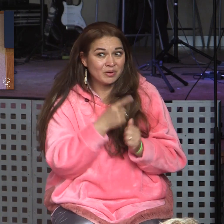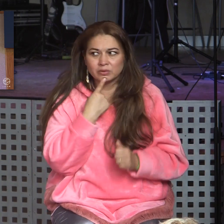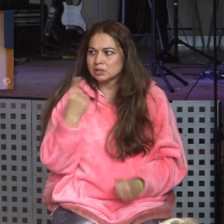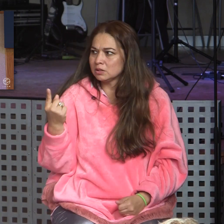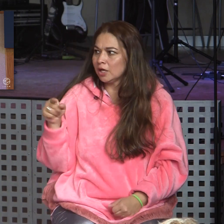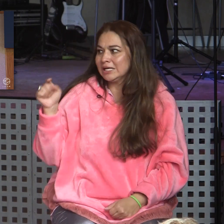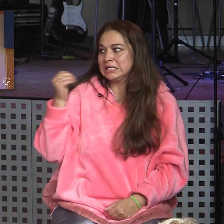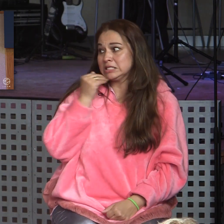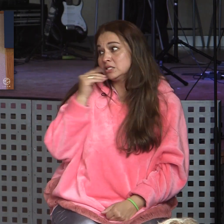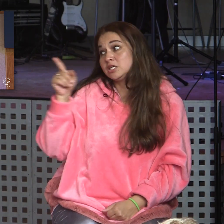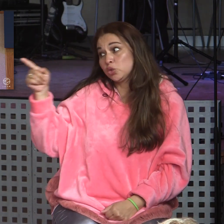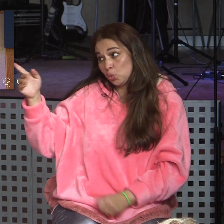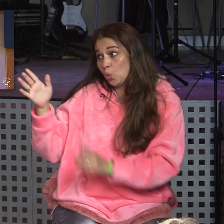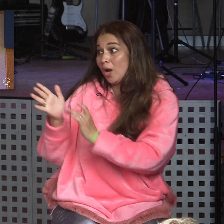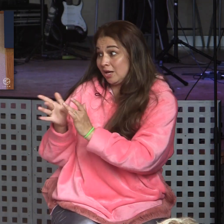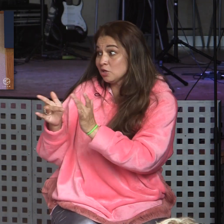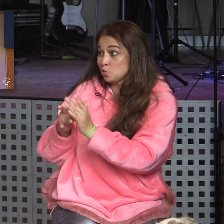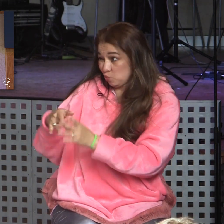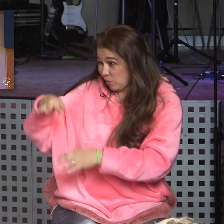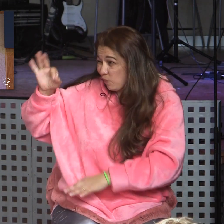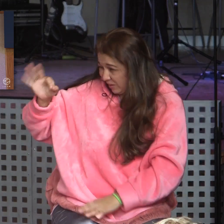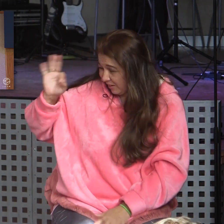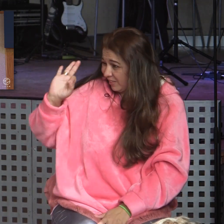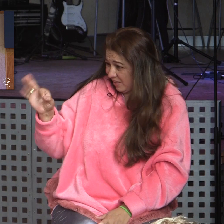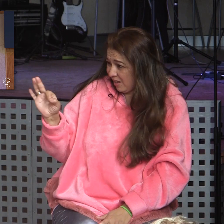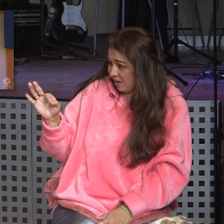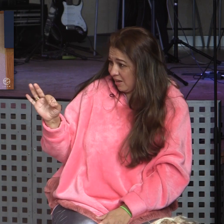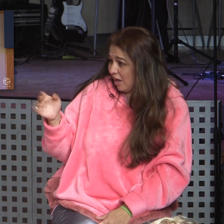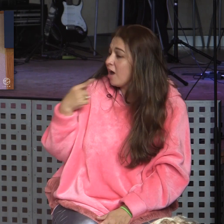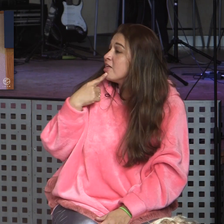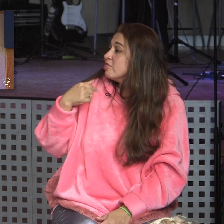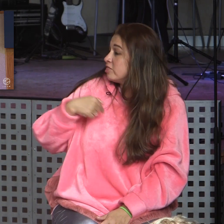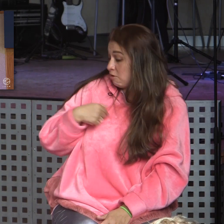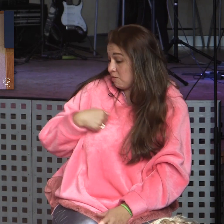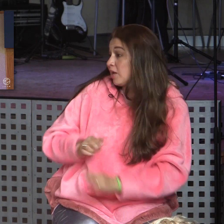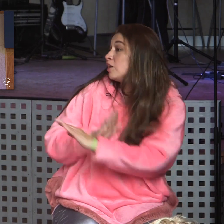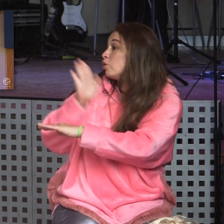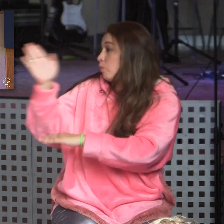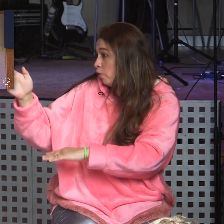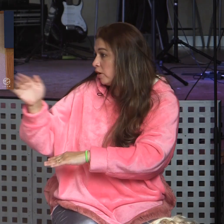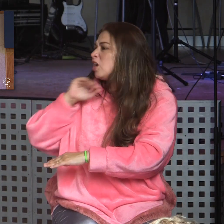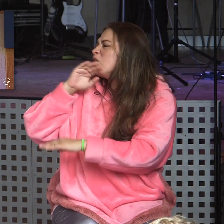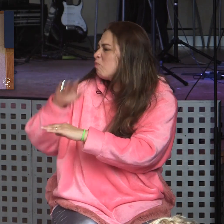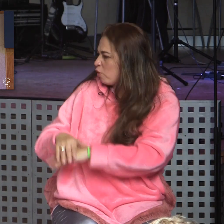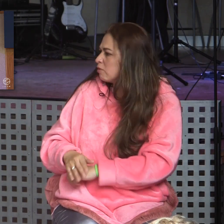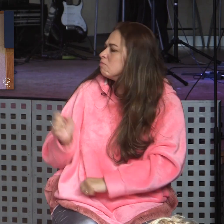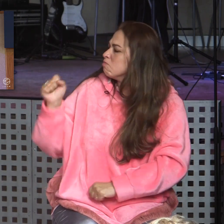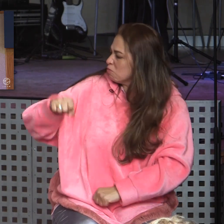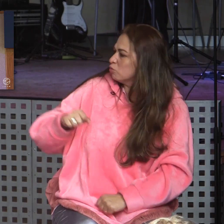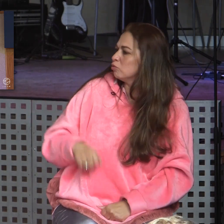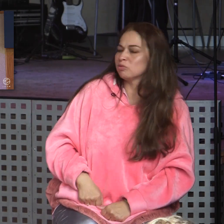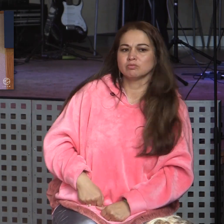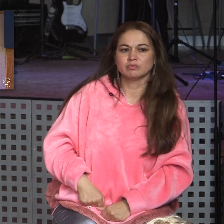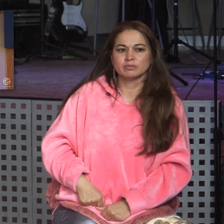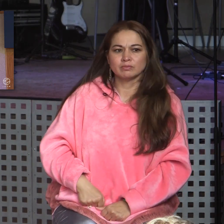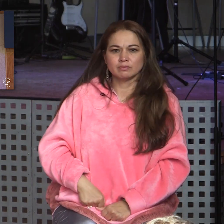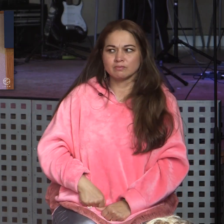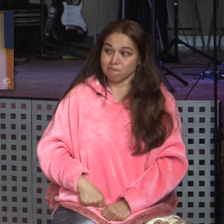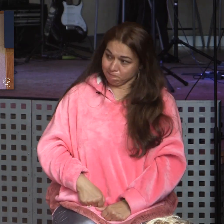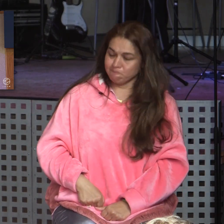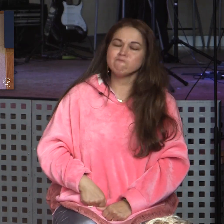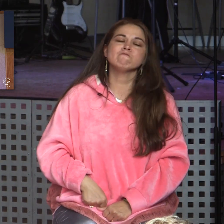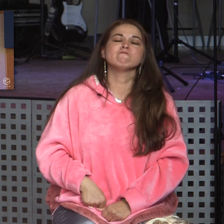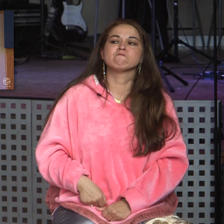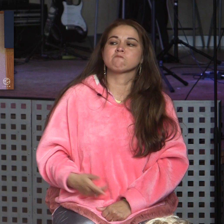Y Jesucristo, ¿qué le dice? Ven. ¿Sabes tú cuál es el problema?